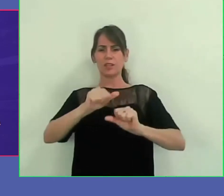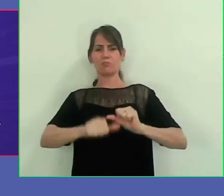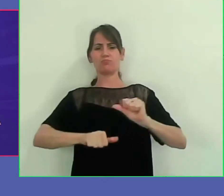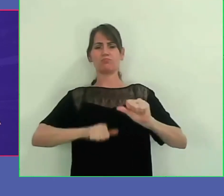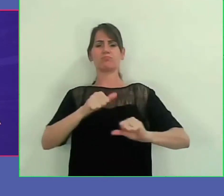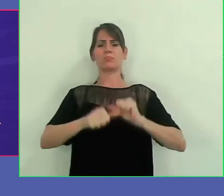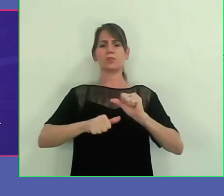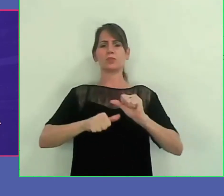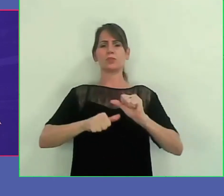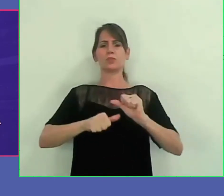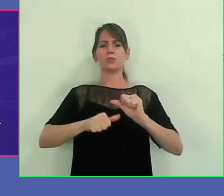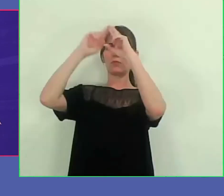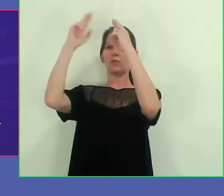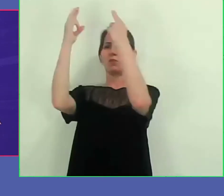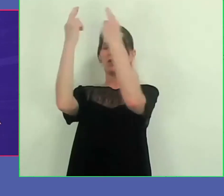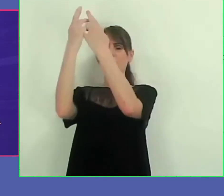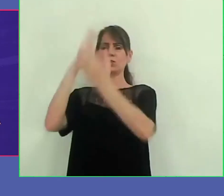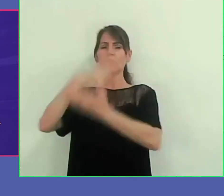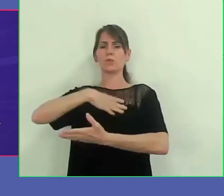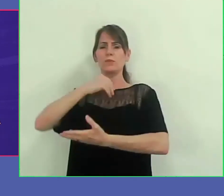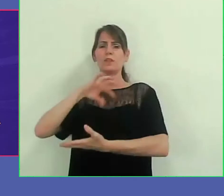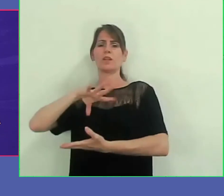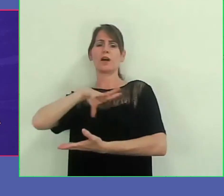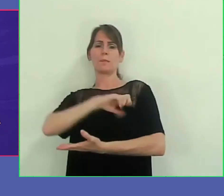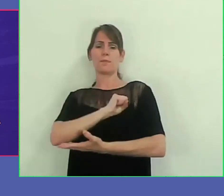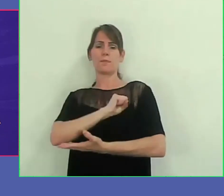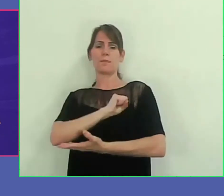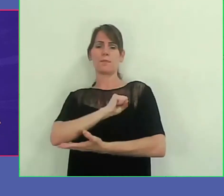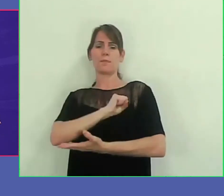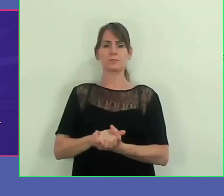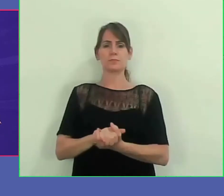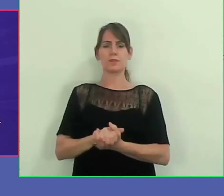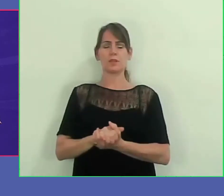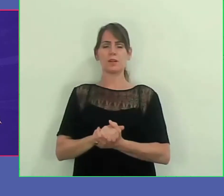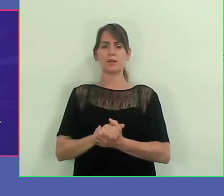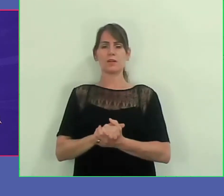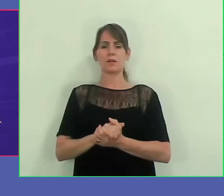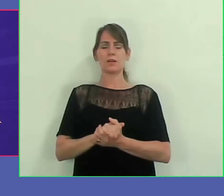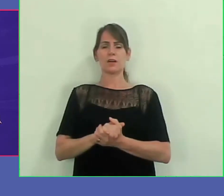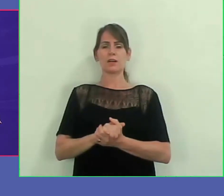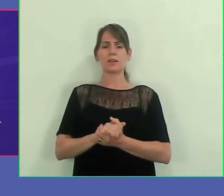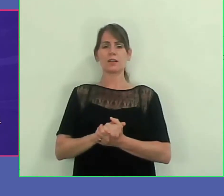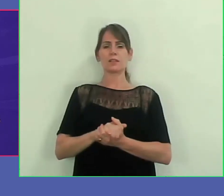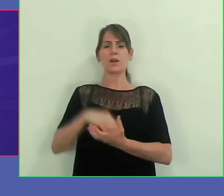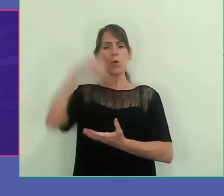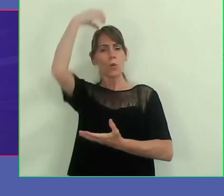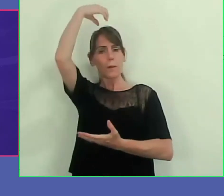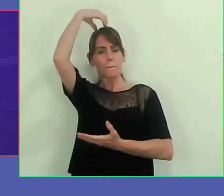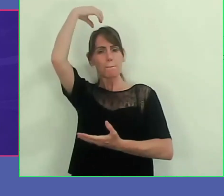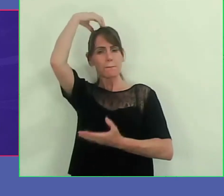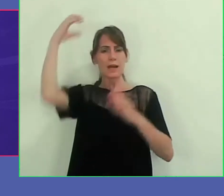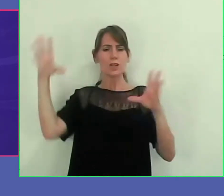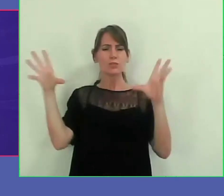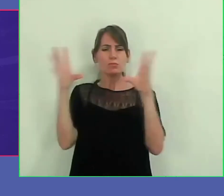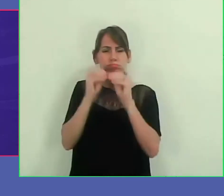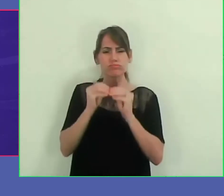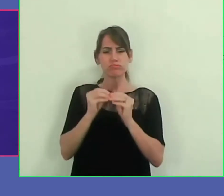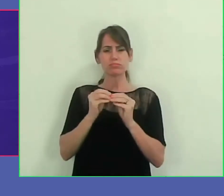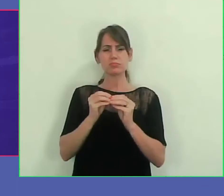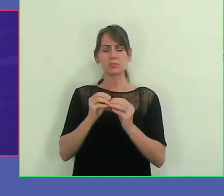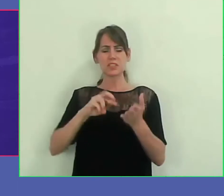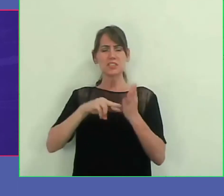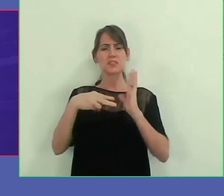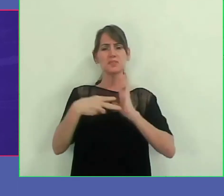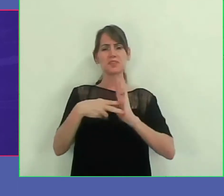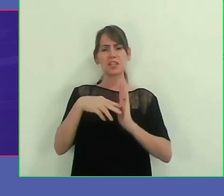do Filho do seu amor. O império das trevas aqui pode ser traduzido também a autoridade das trevas